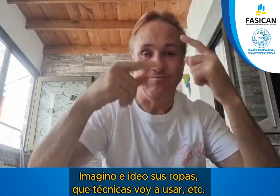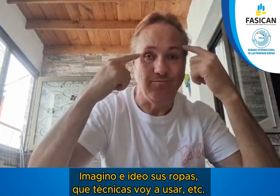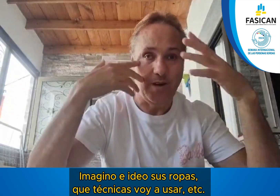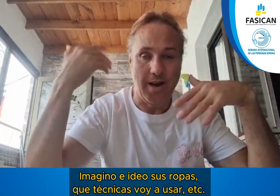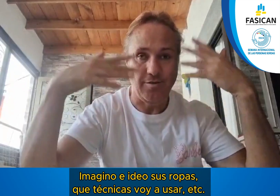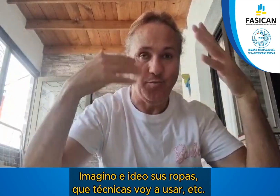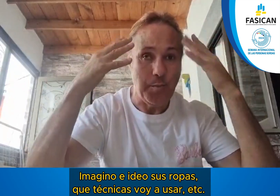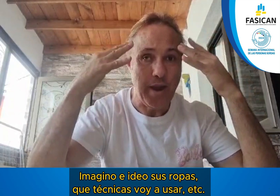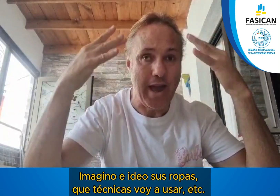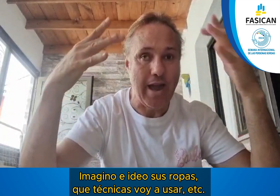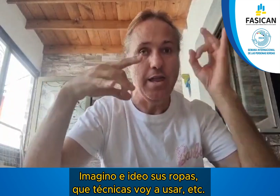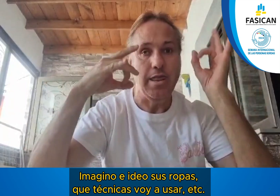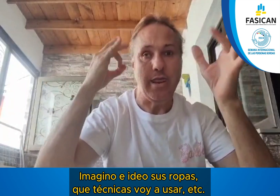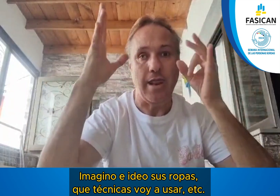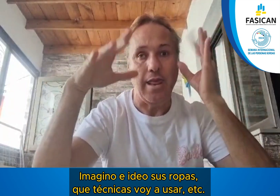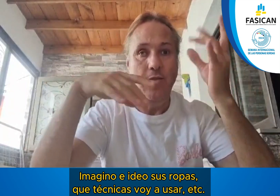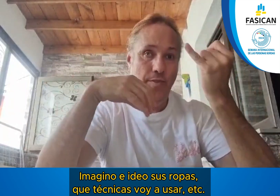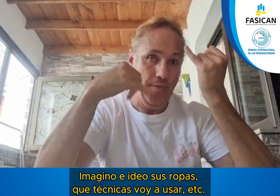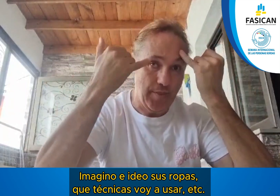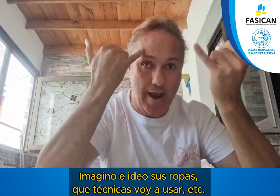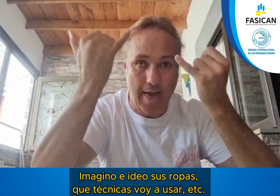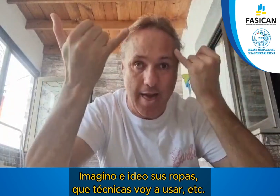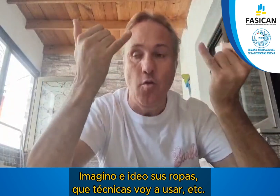técnicas voy a usar, etc.